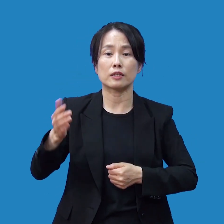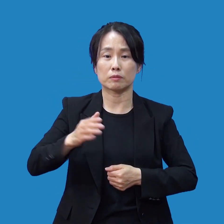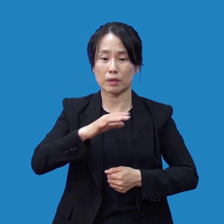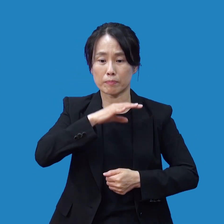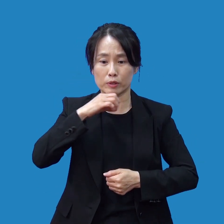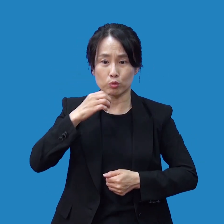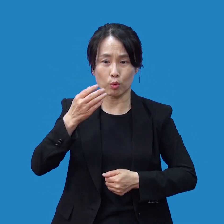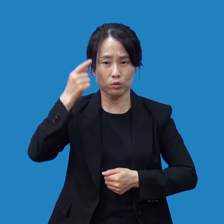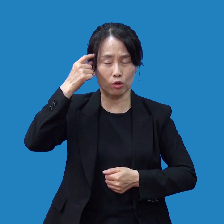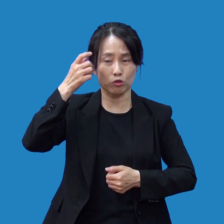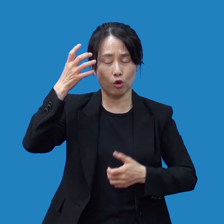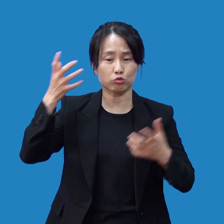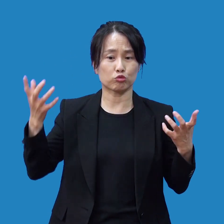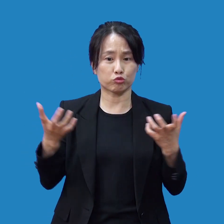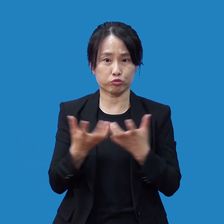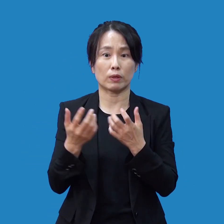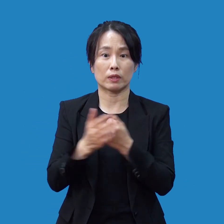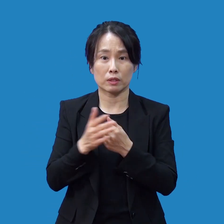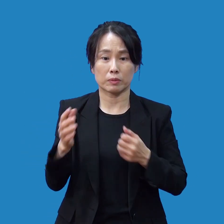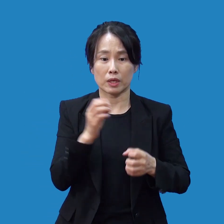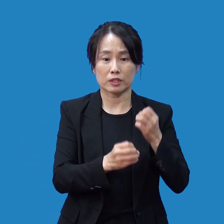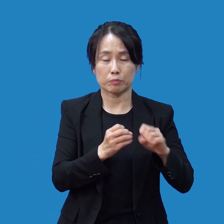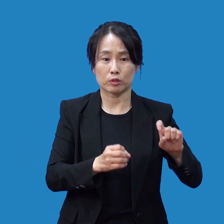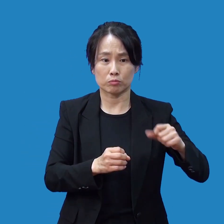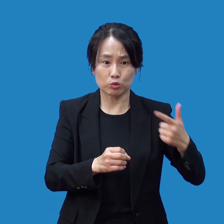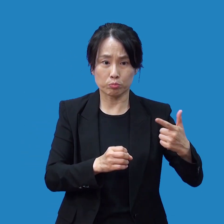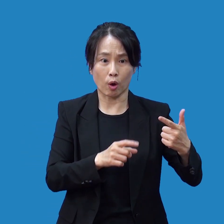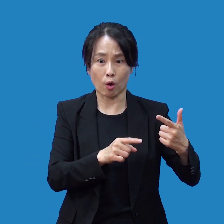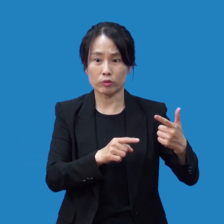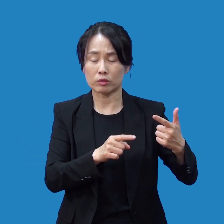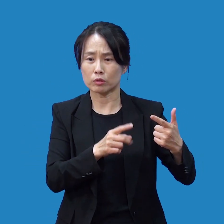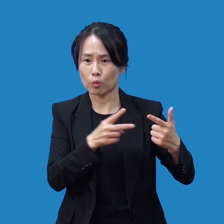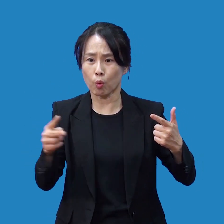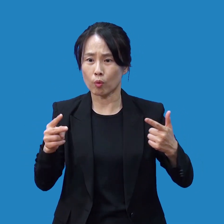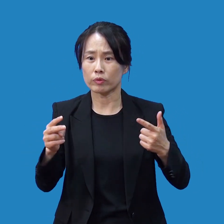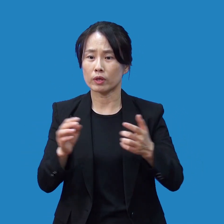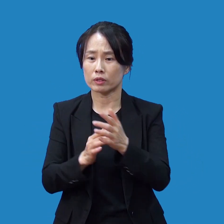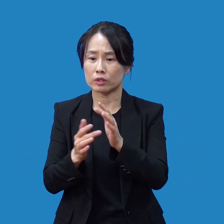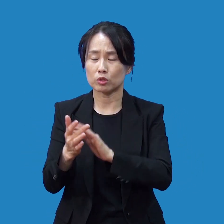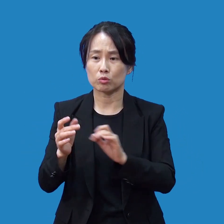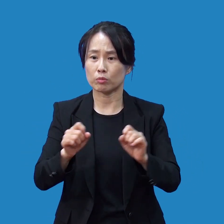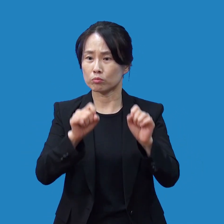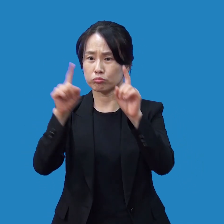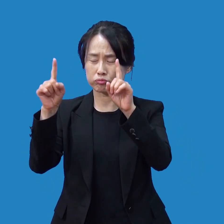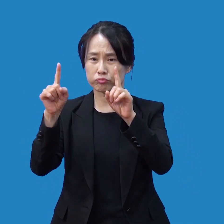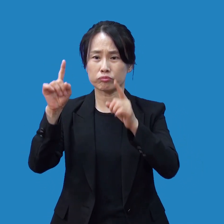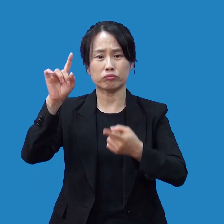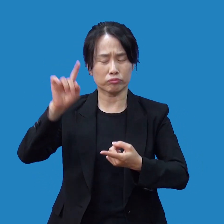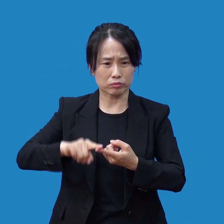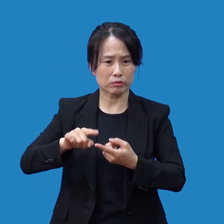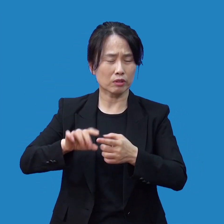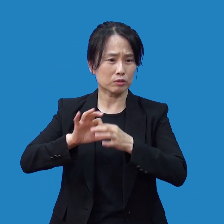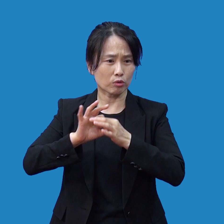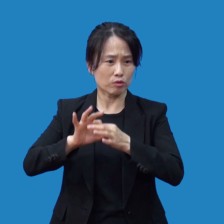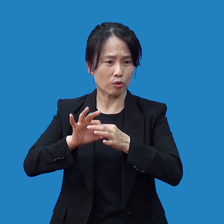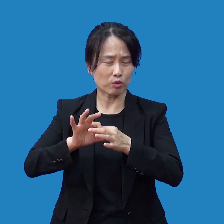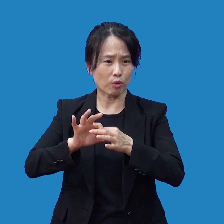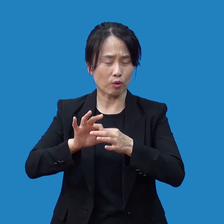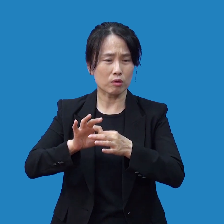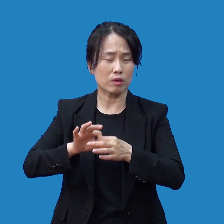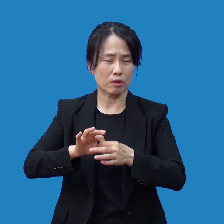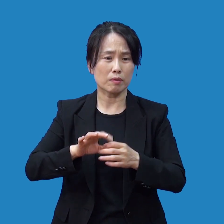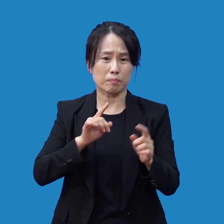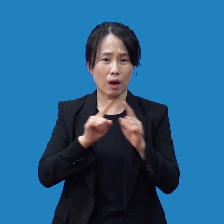베드로는 이 시편이 주님의 부활을 예언하고 증거한다고 지금 이 사람들에게 선포하고 해석을 하는 겁니다.